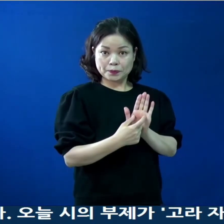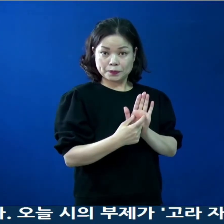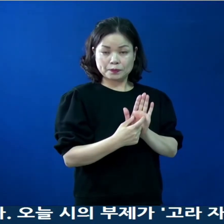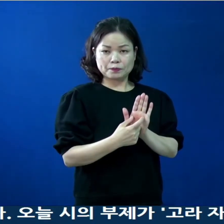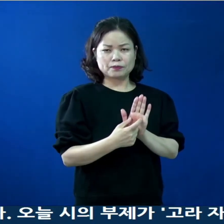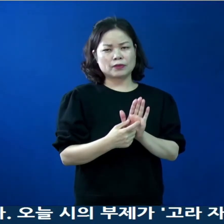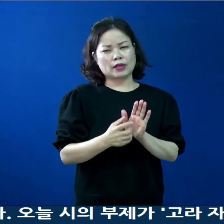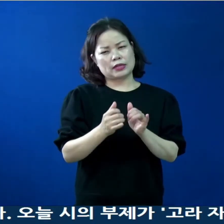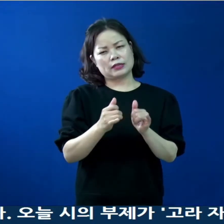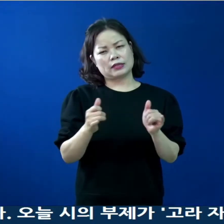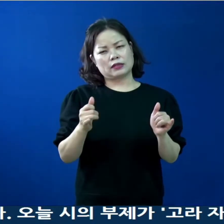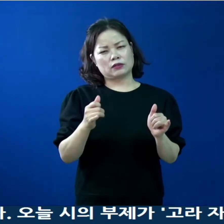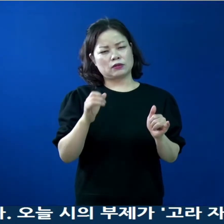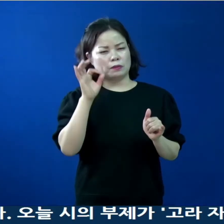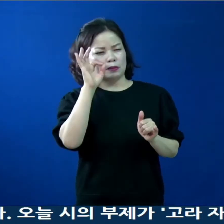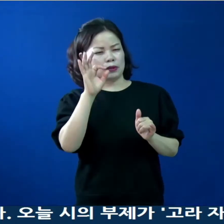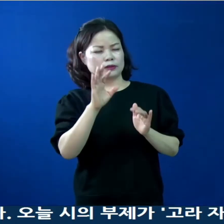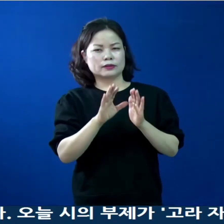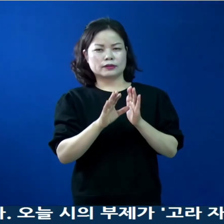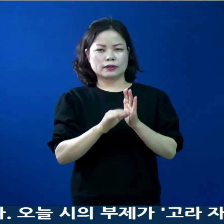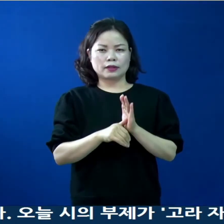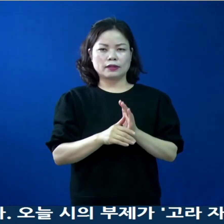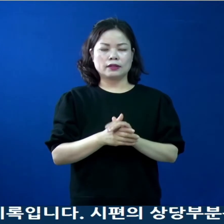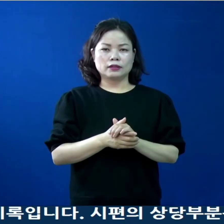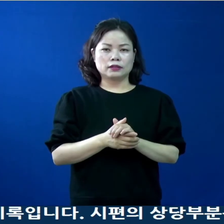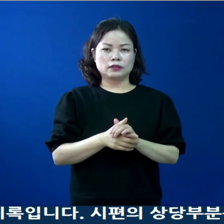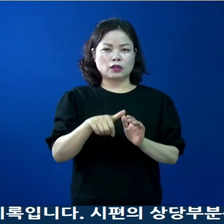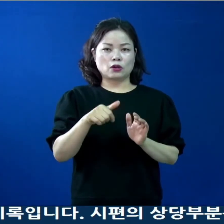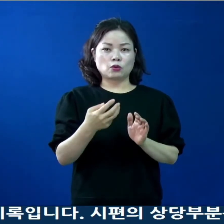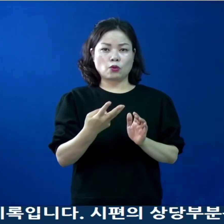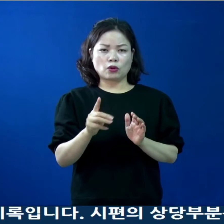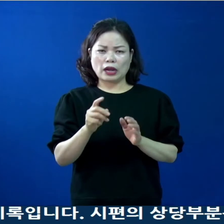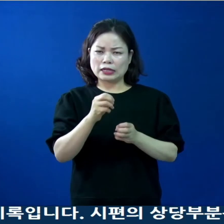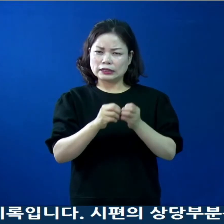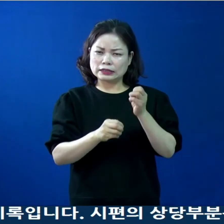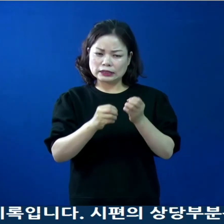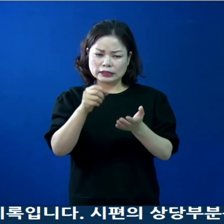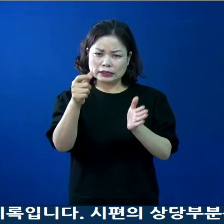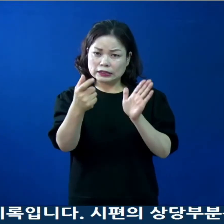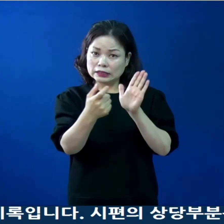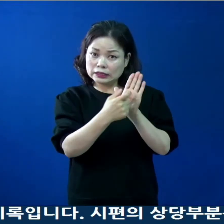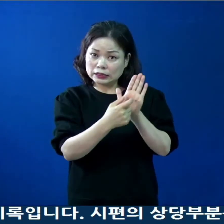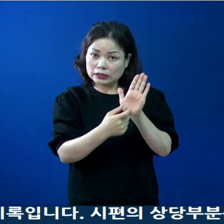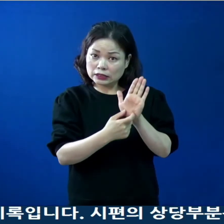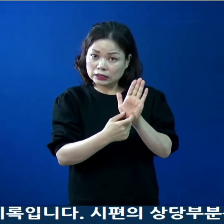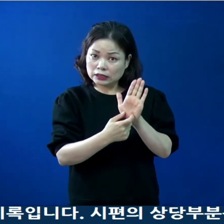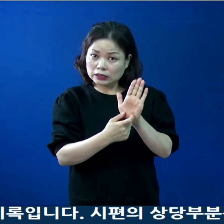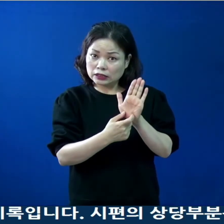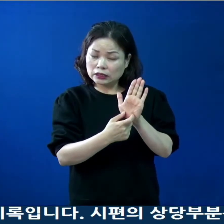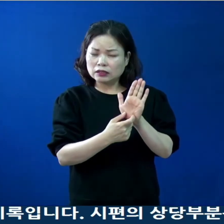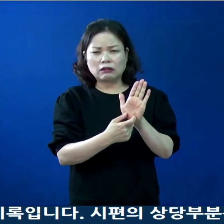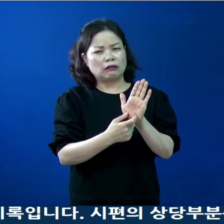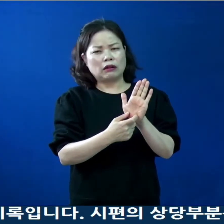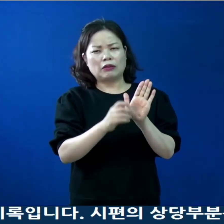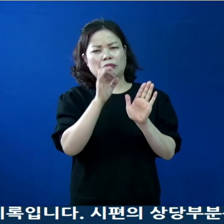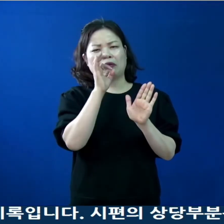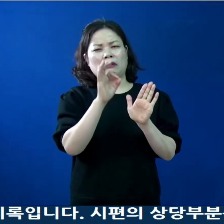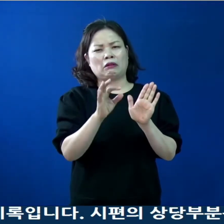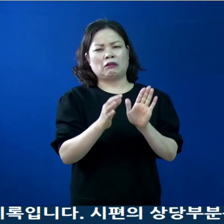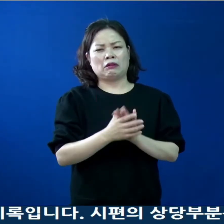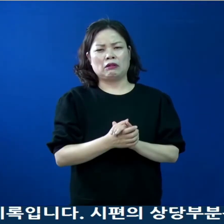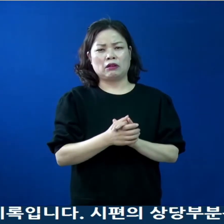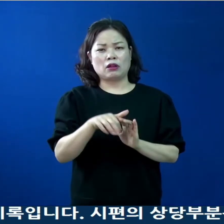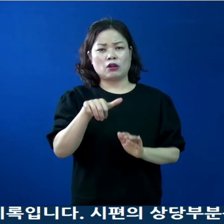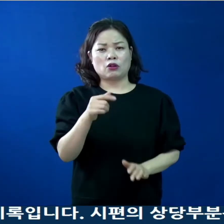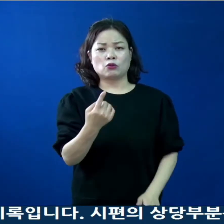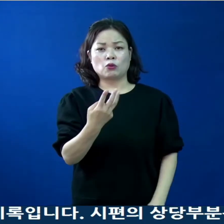사실 인간적인 눈으로 보면 고라 자손의 시가 성경에 기록되어 있을 수가 없습니다. 여러분, 고라가